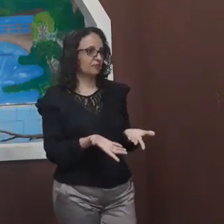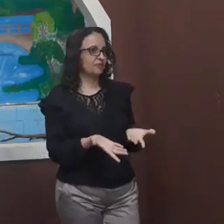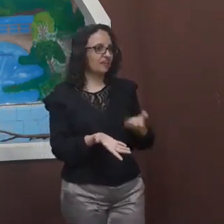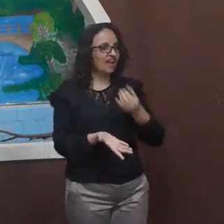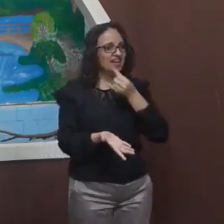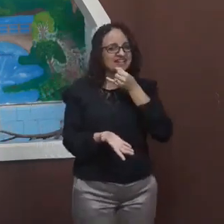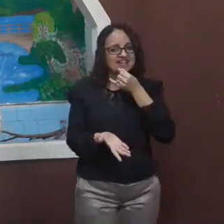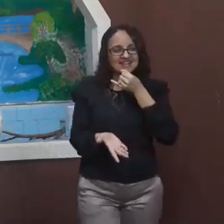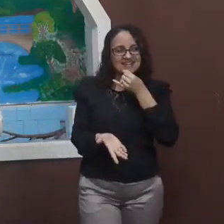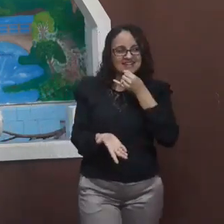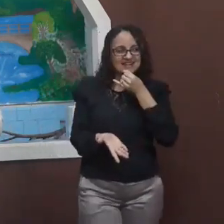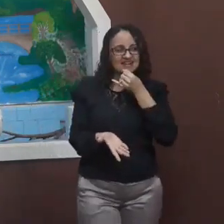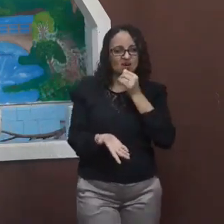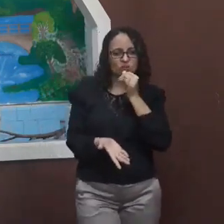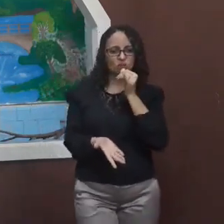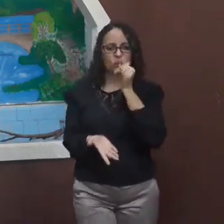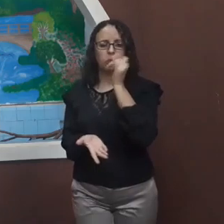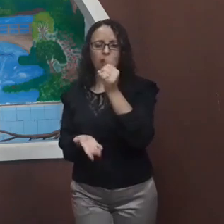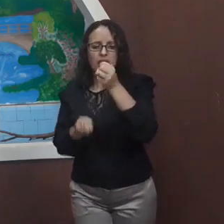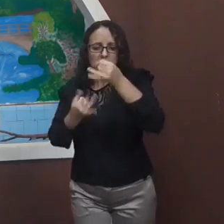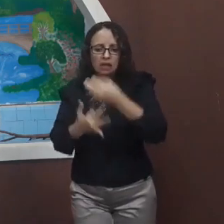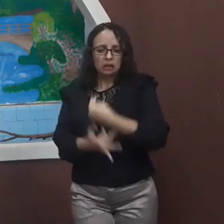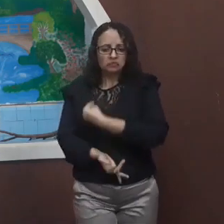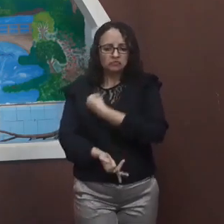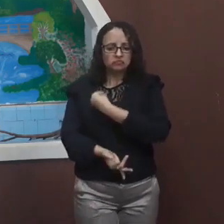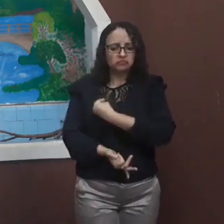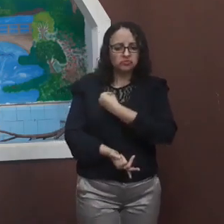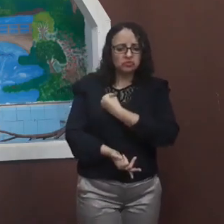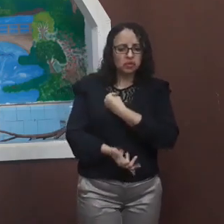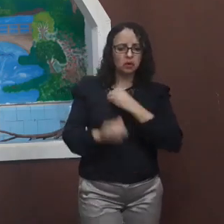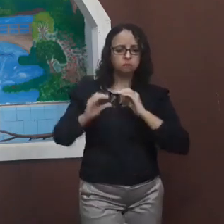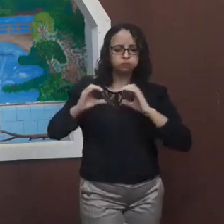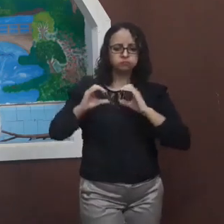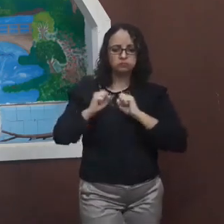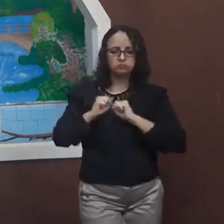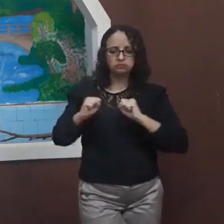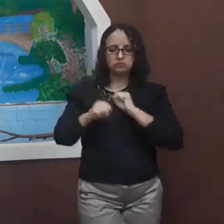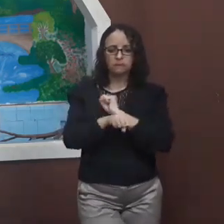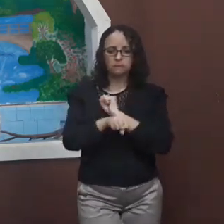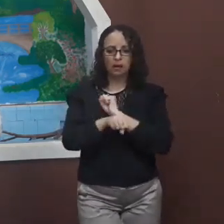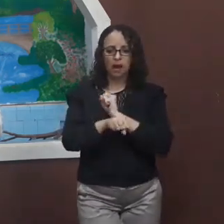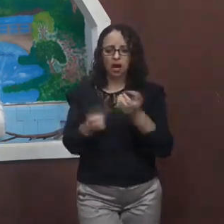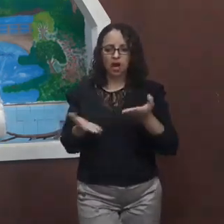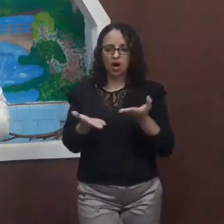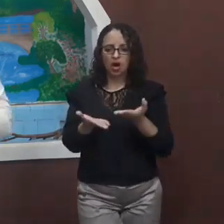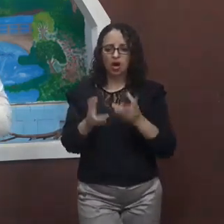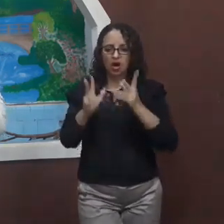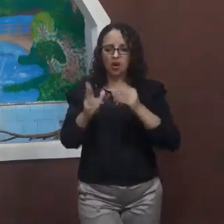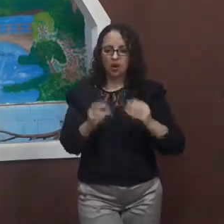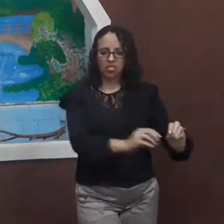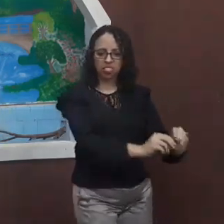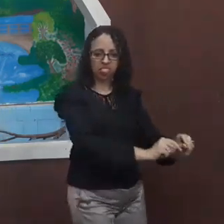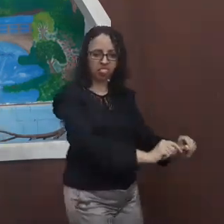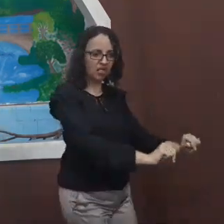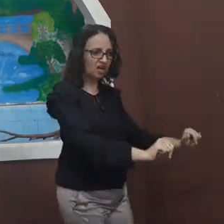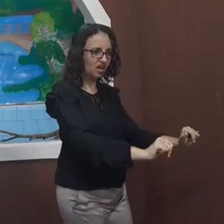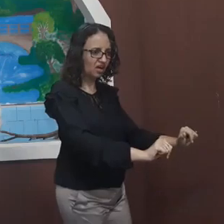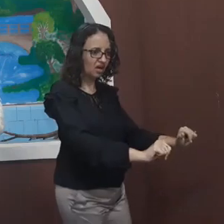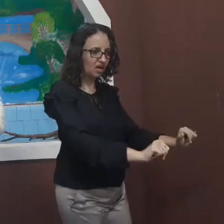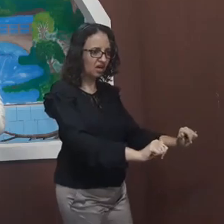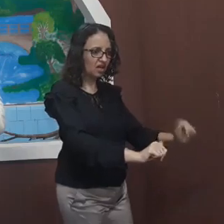carbono, acabou a vida, cessou, o coração bateu, vai agora virar tudo adulto. Você acha que isso aí conforta o